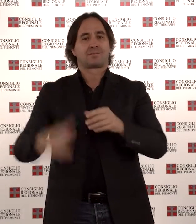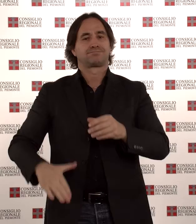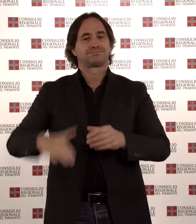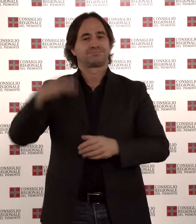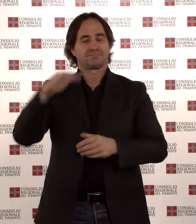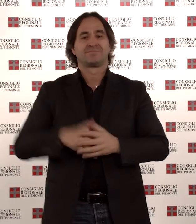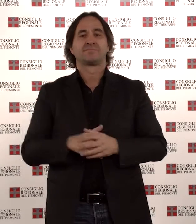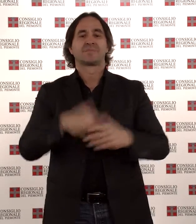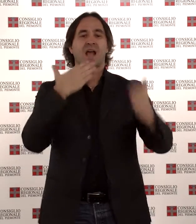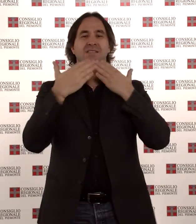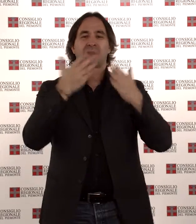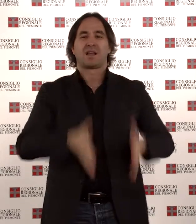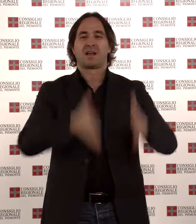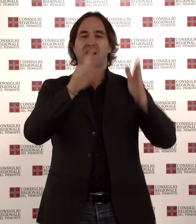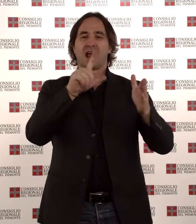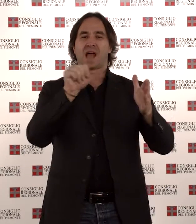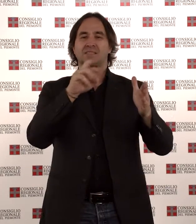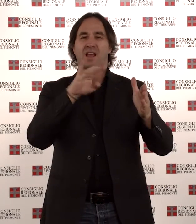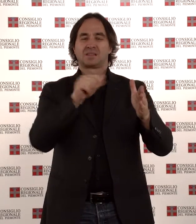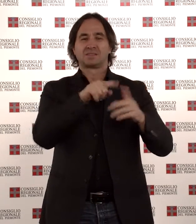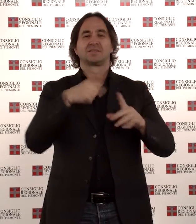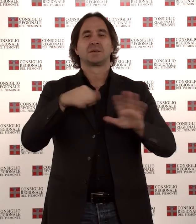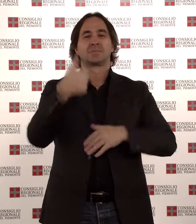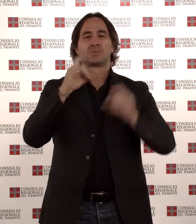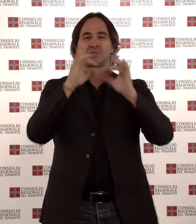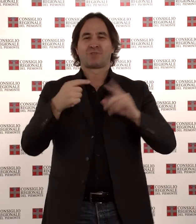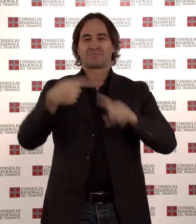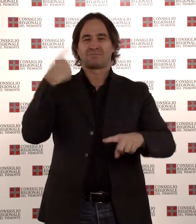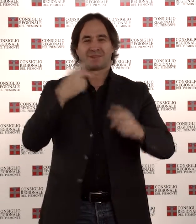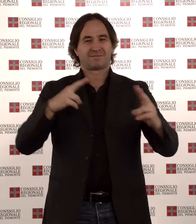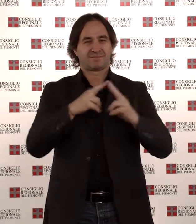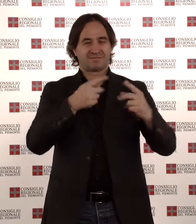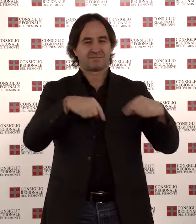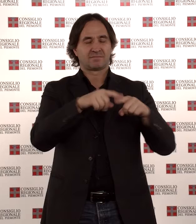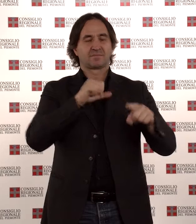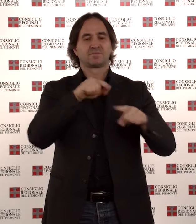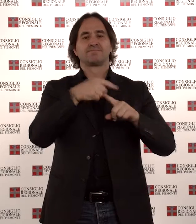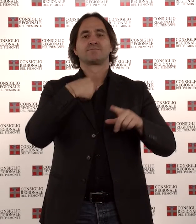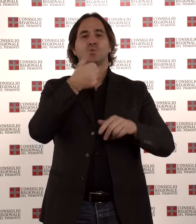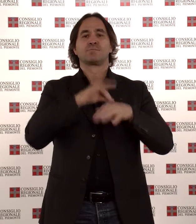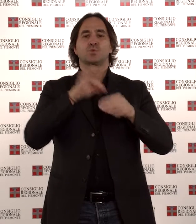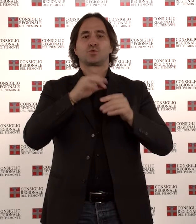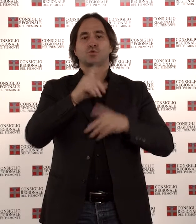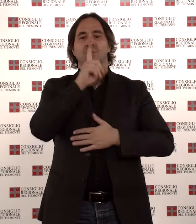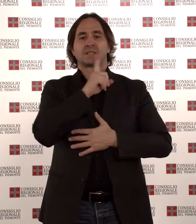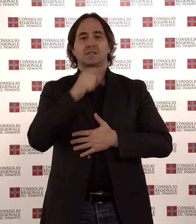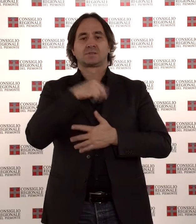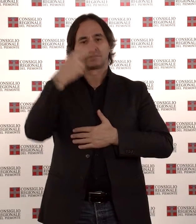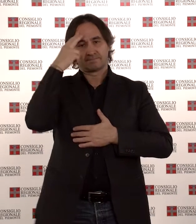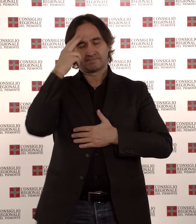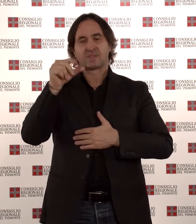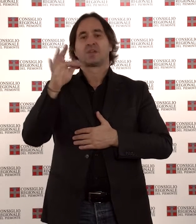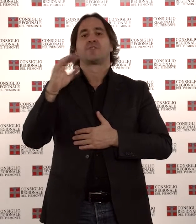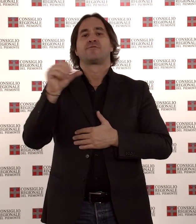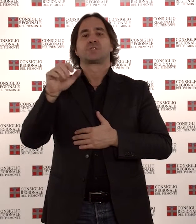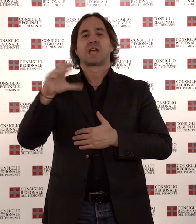L'Assemblea di Palazzo Lascaris, in apertura della seduta del 1° dicembre, ha ricordato con un minuto di silenzio Rita Fossaceca, medico